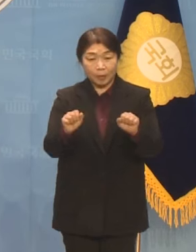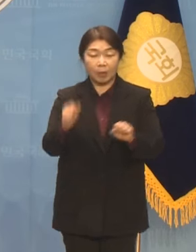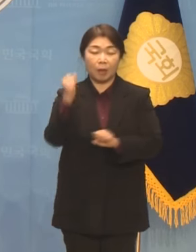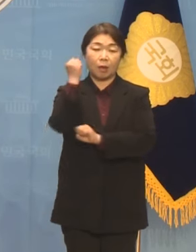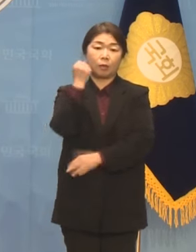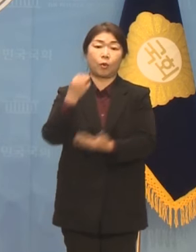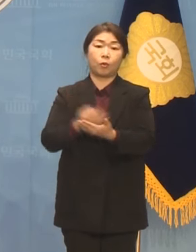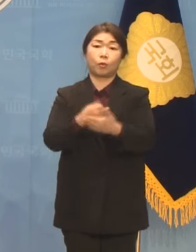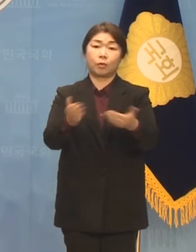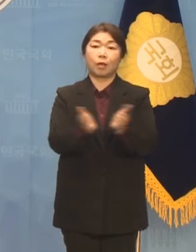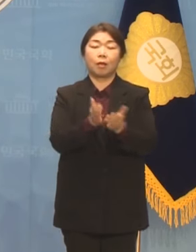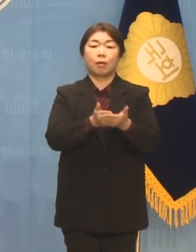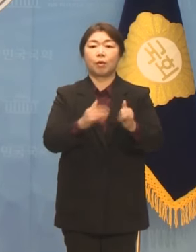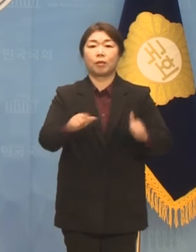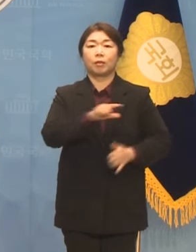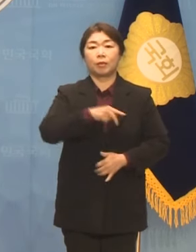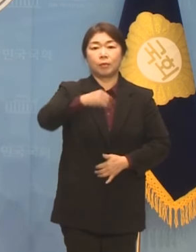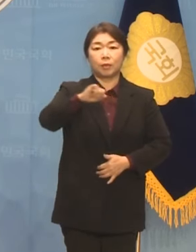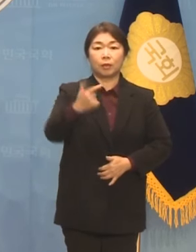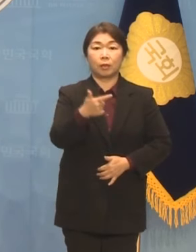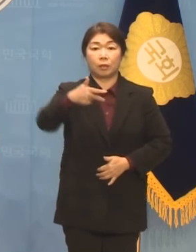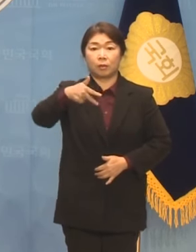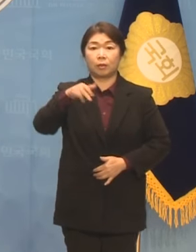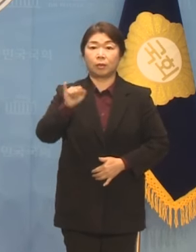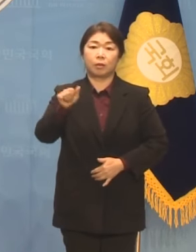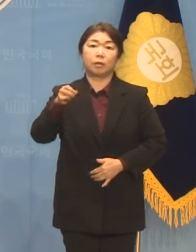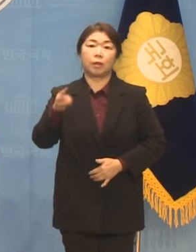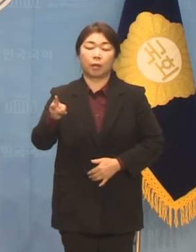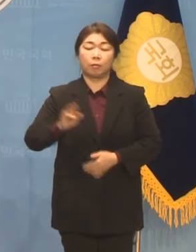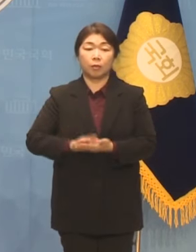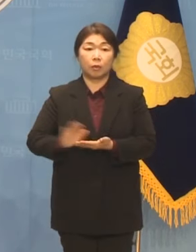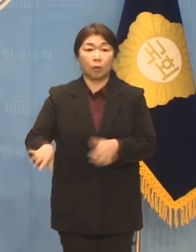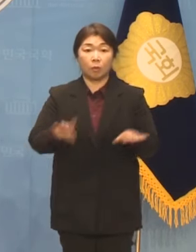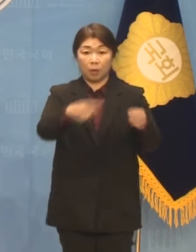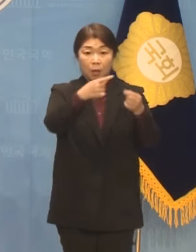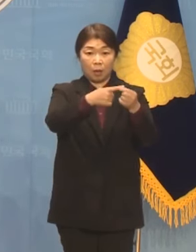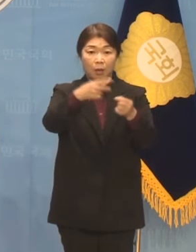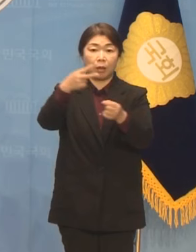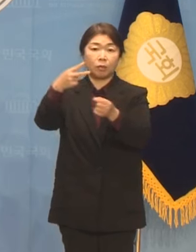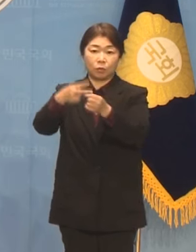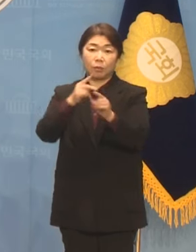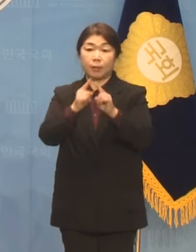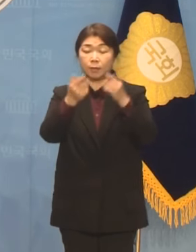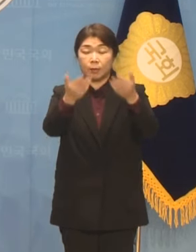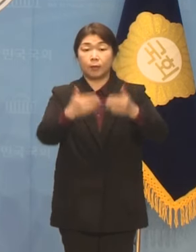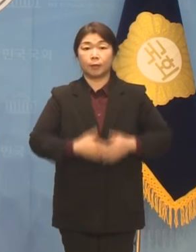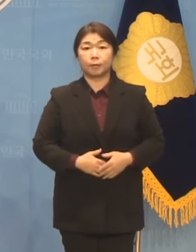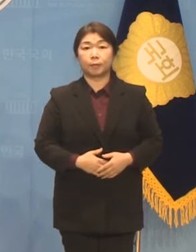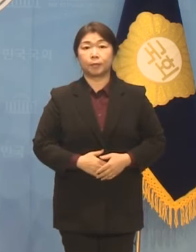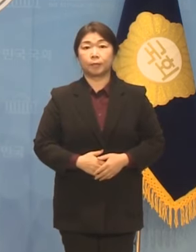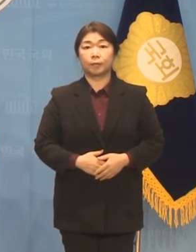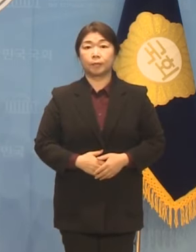안녕하십니까. 기본소득당 대변인 신지혜입니다. 오늘 두 건의 브리핑 진행하도록 하겠습니다.